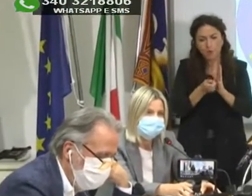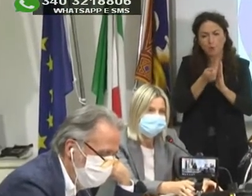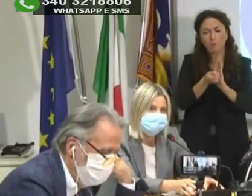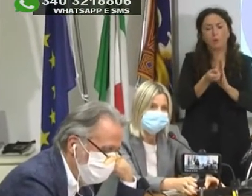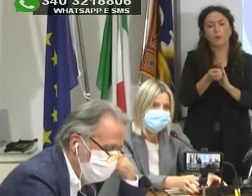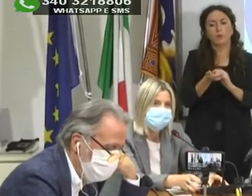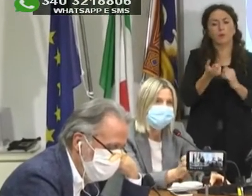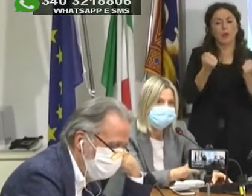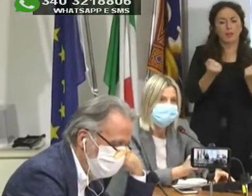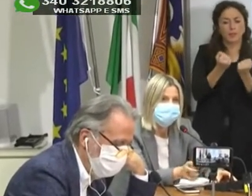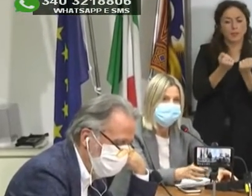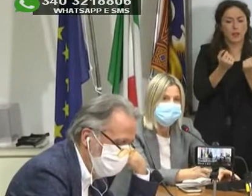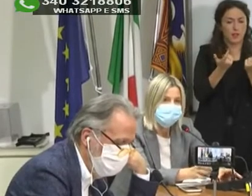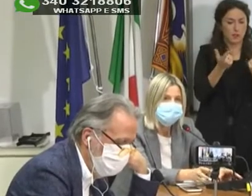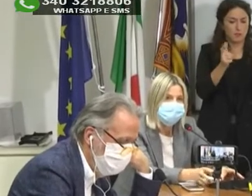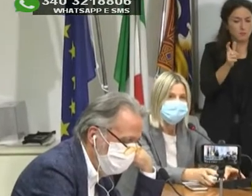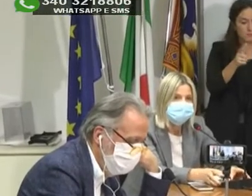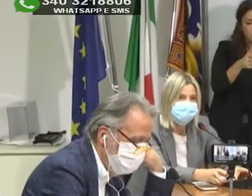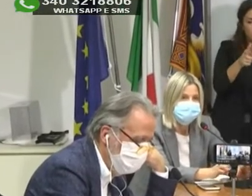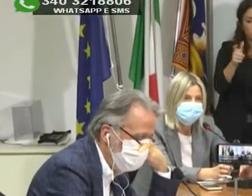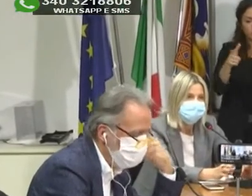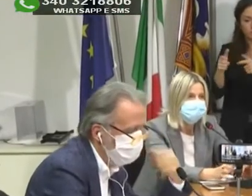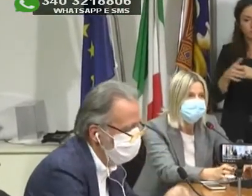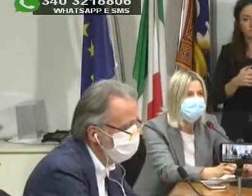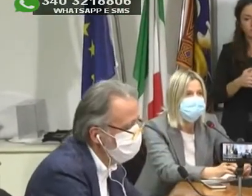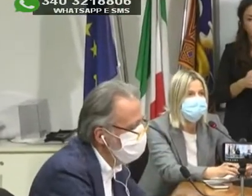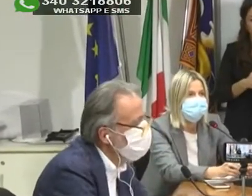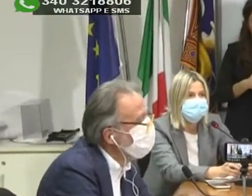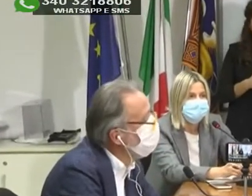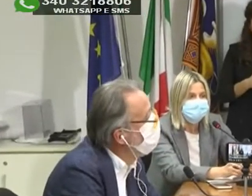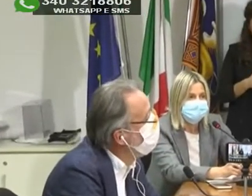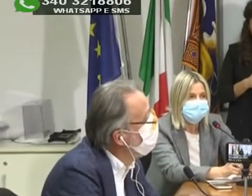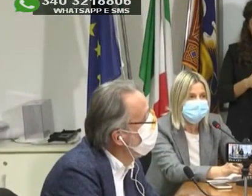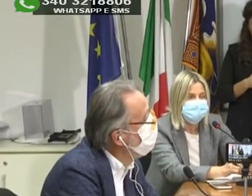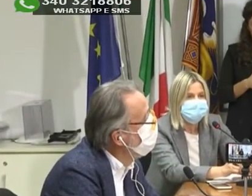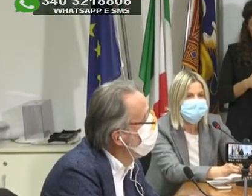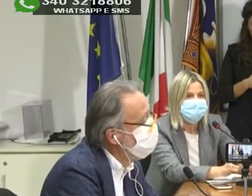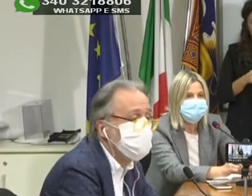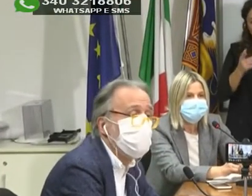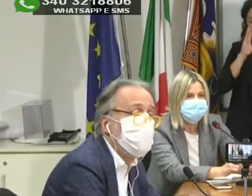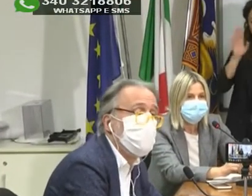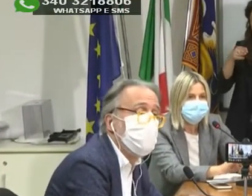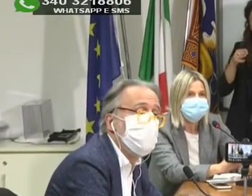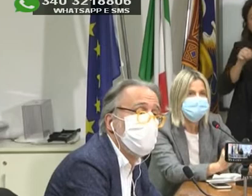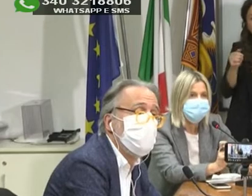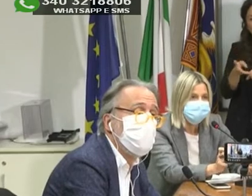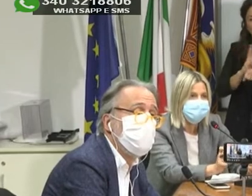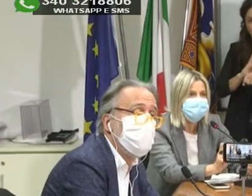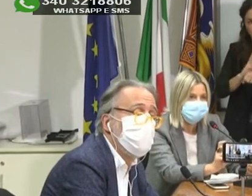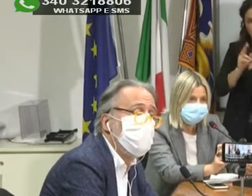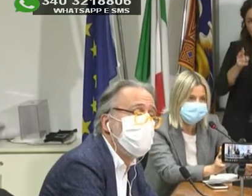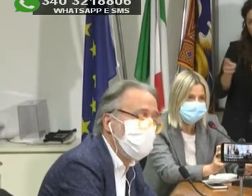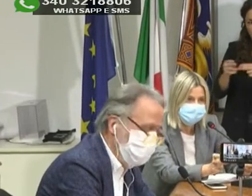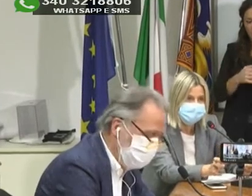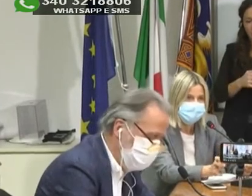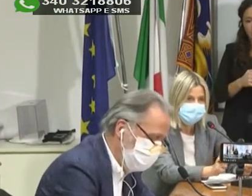anche attività varie all'interno dei Covid per concentrarli come quindi Covid hospital. Nella fase successiva